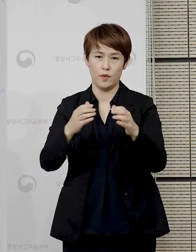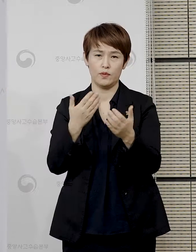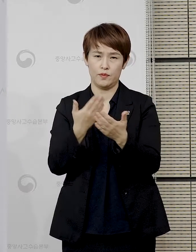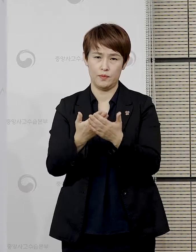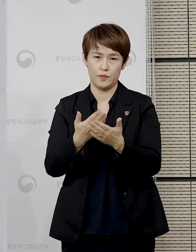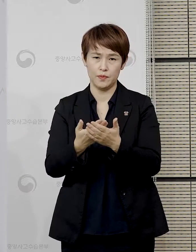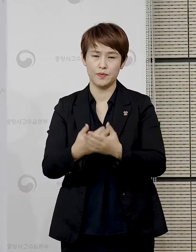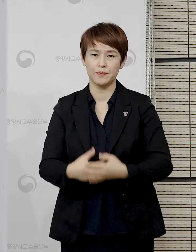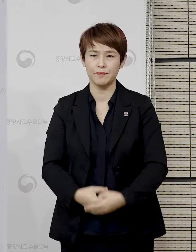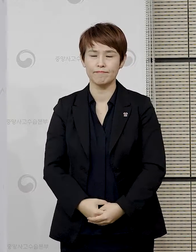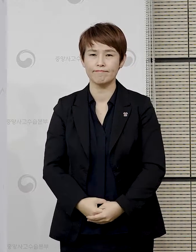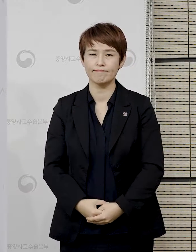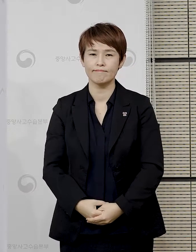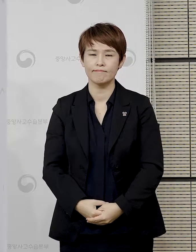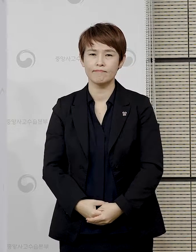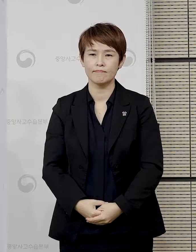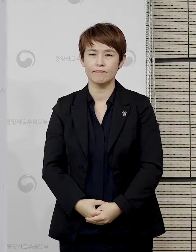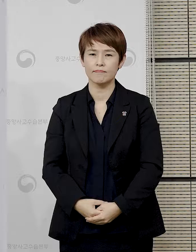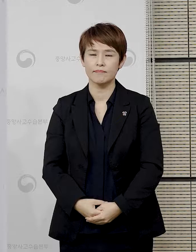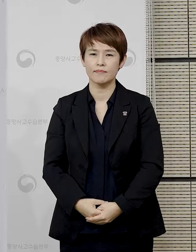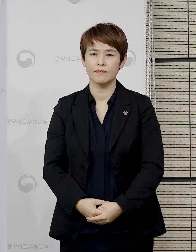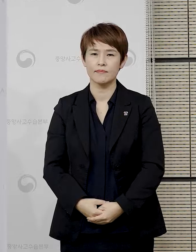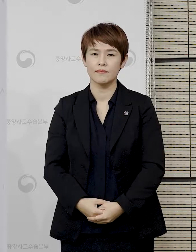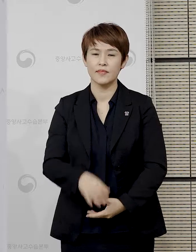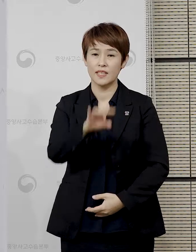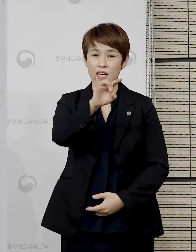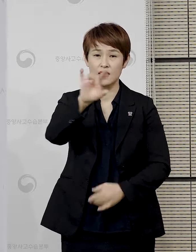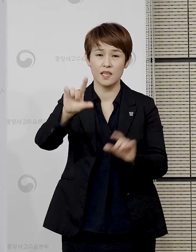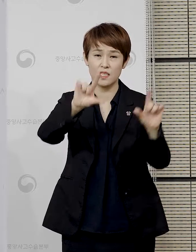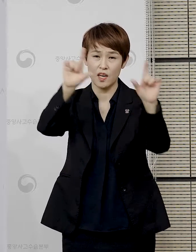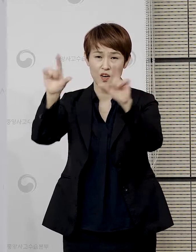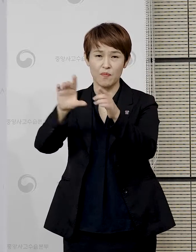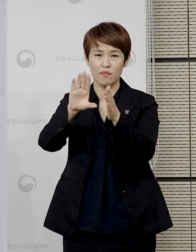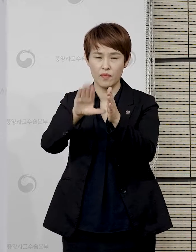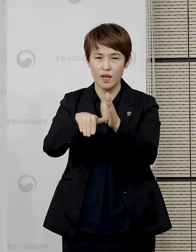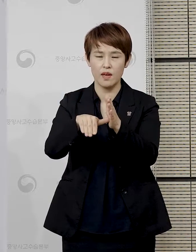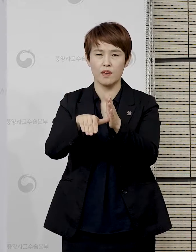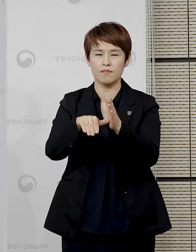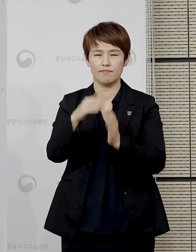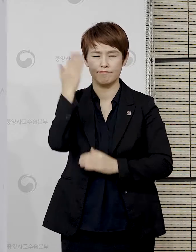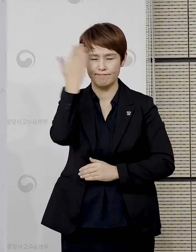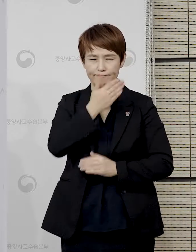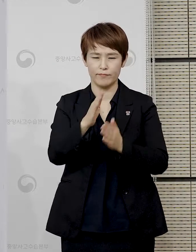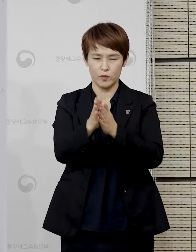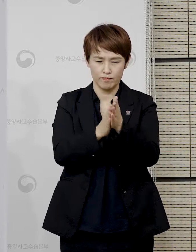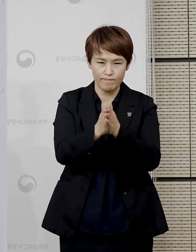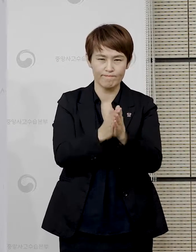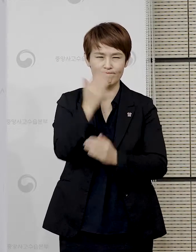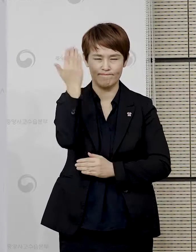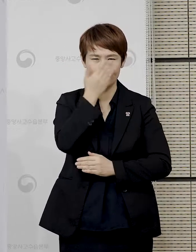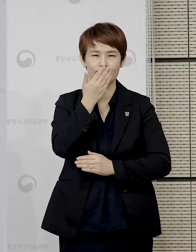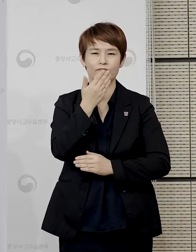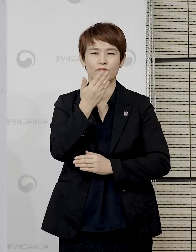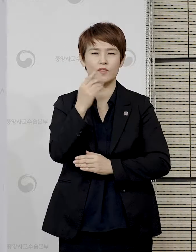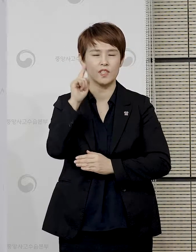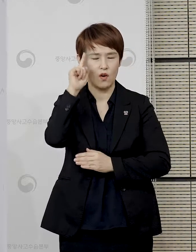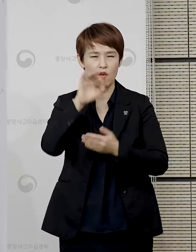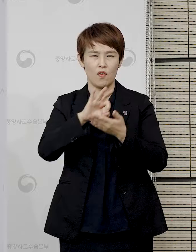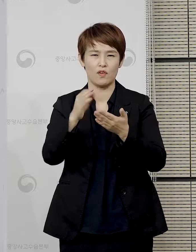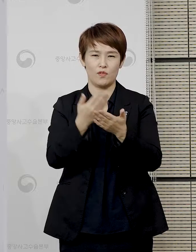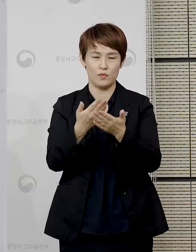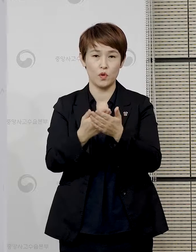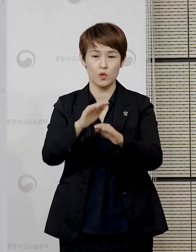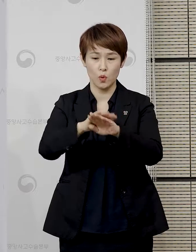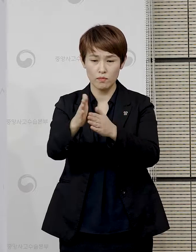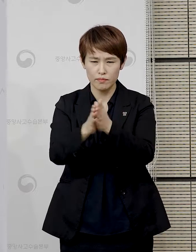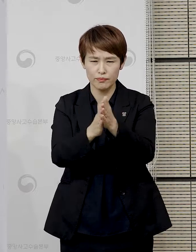것을 부탁드리며 무엇보다 각자의 삶에서 개인의 위생을 신경 써주시기 바랍니다. 손 씻기가